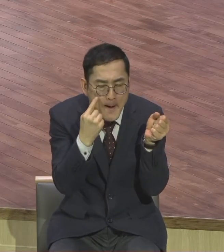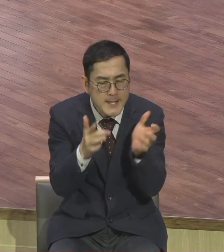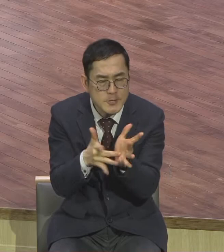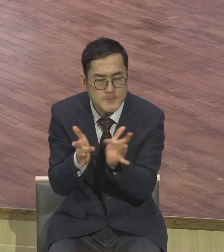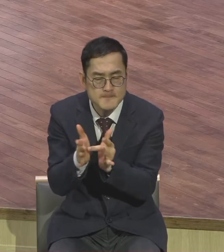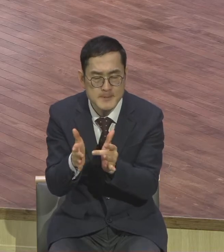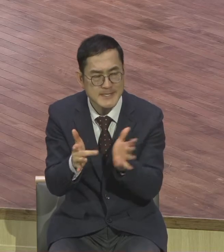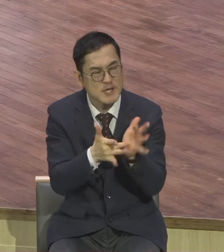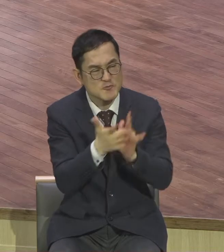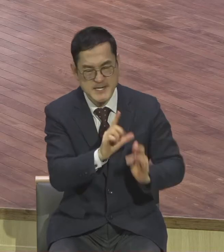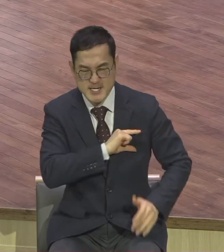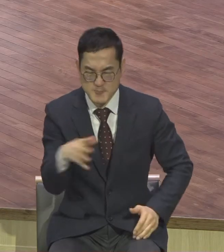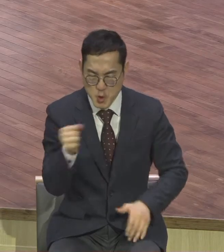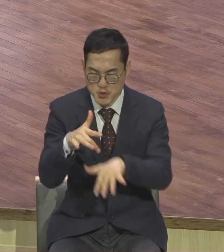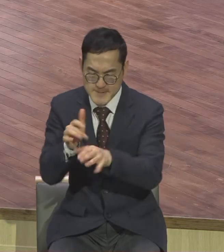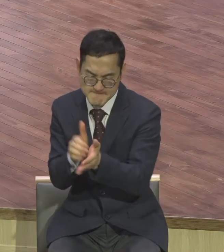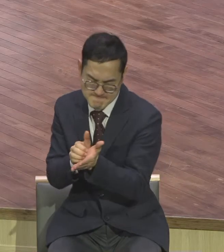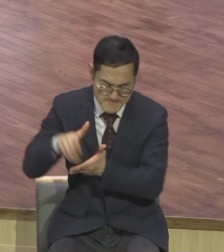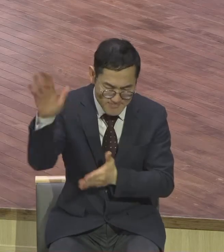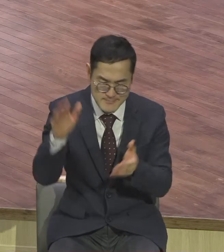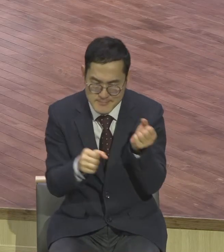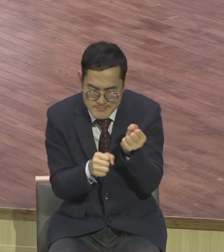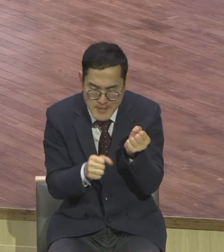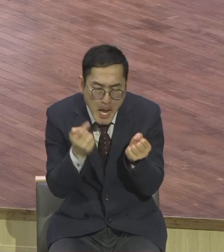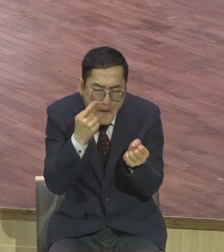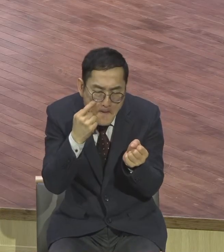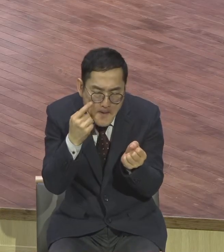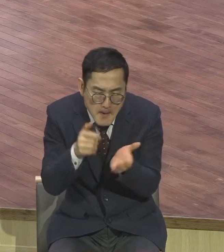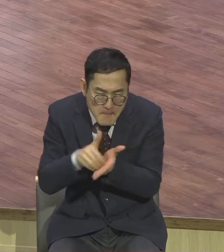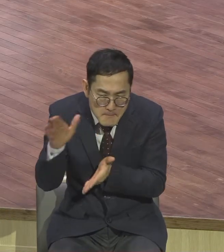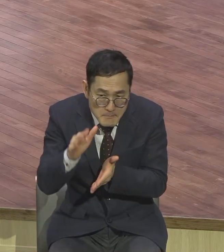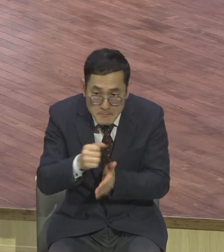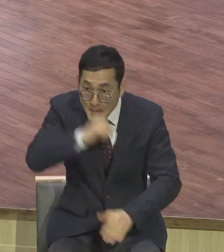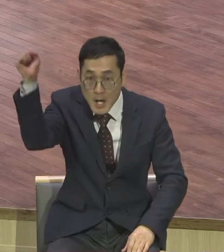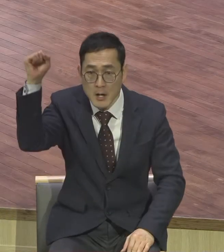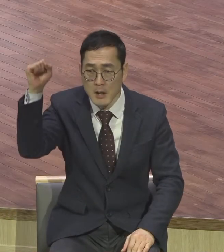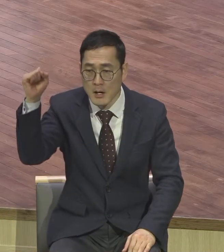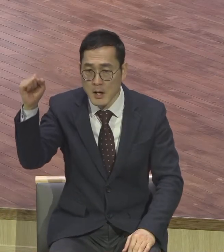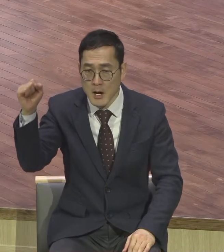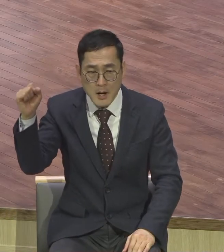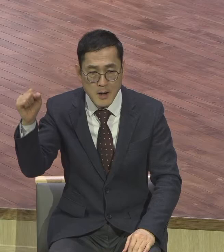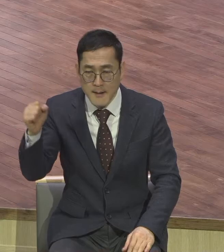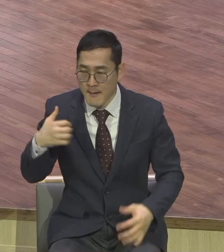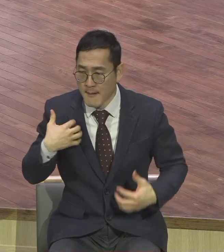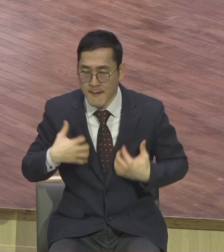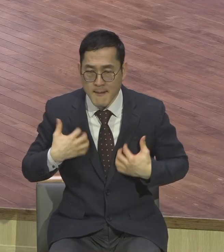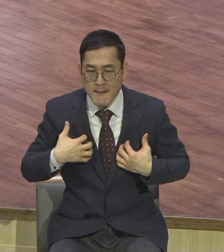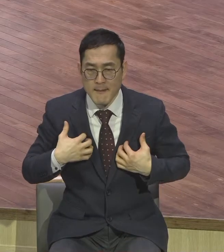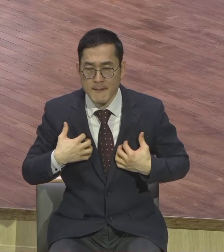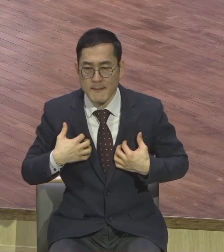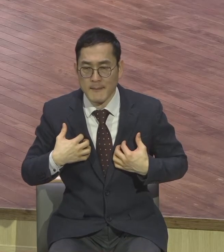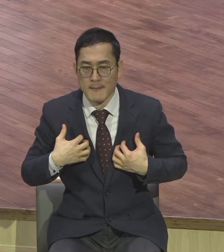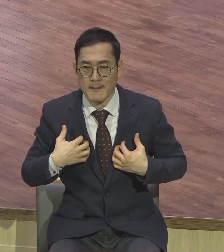간절한 마음으로 그렇게 현장에 나갔습니다.